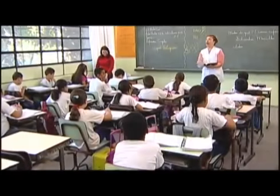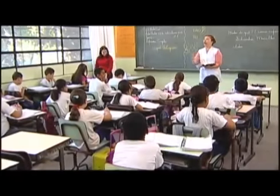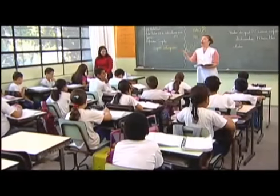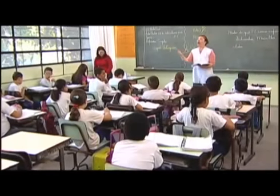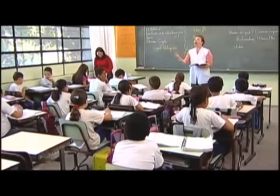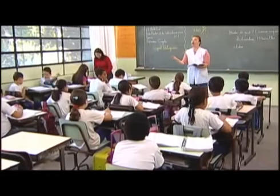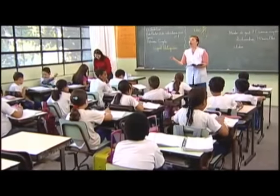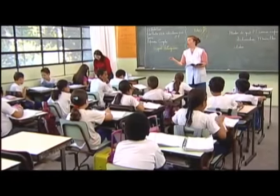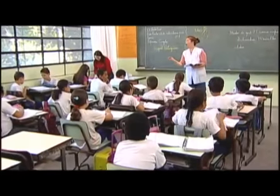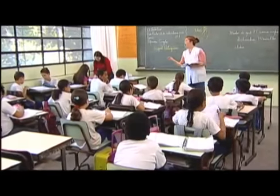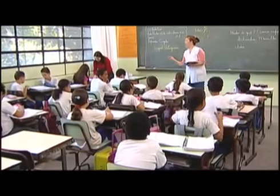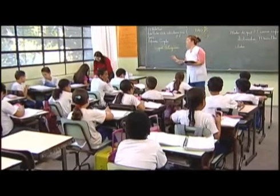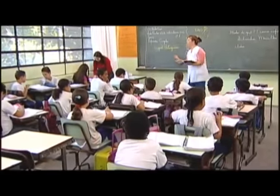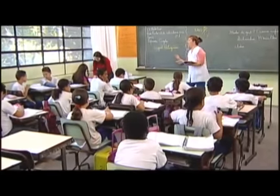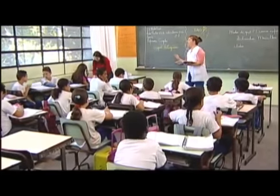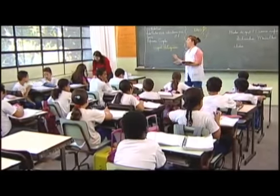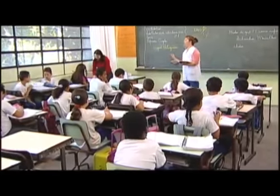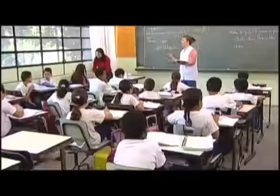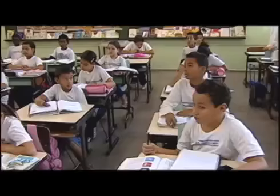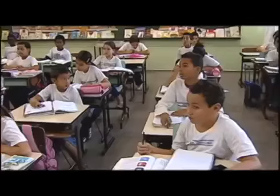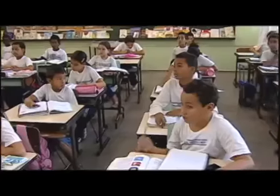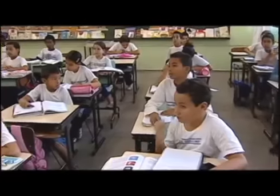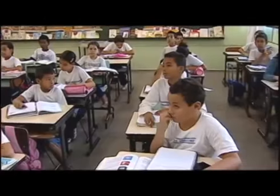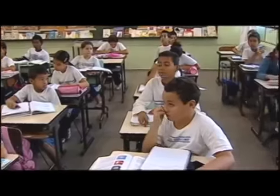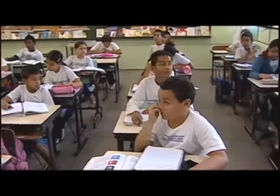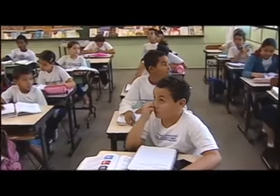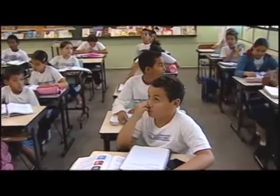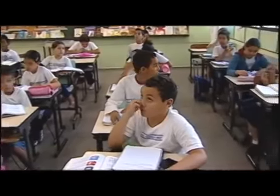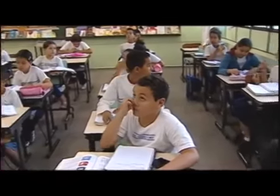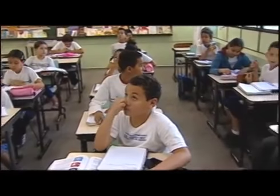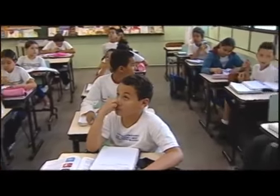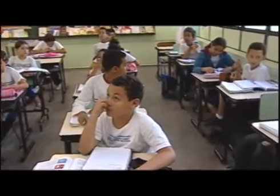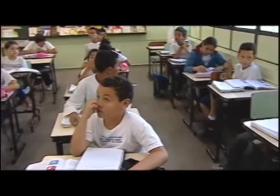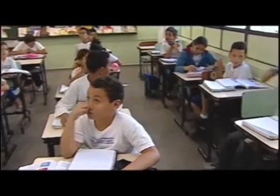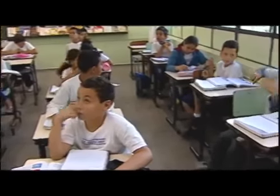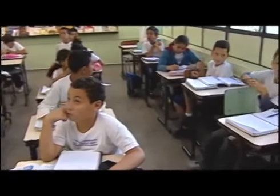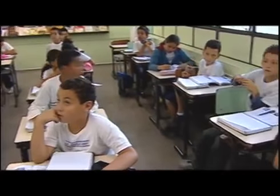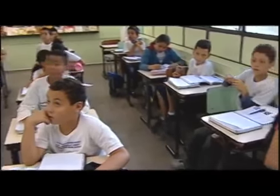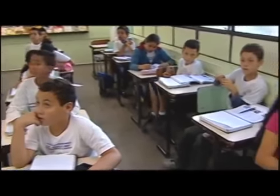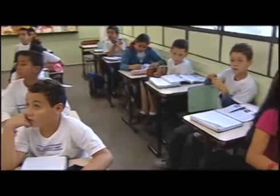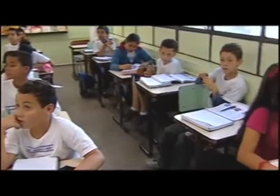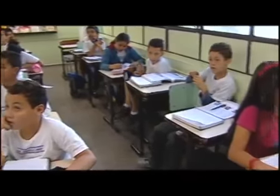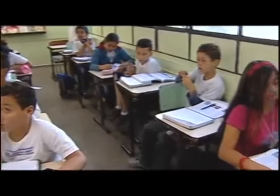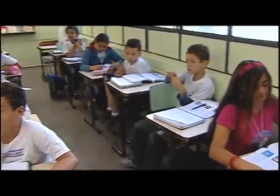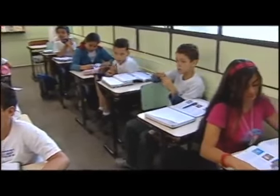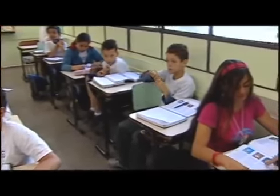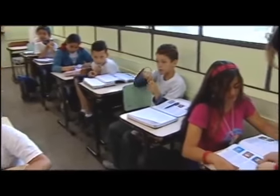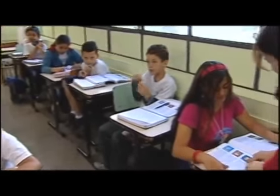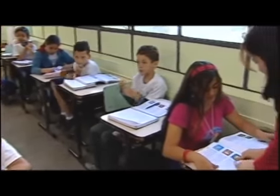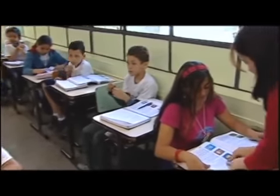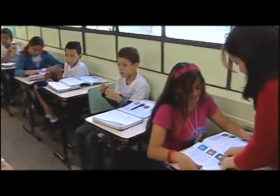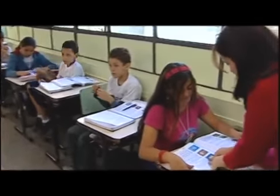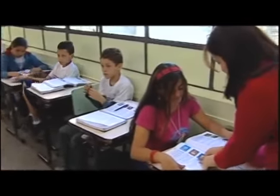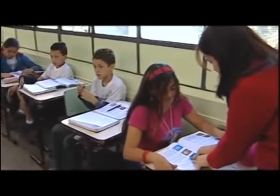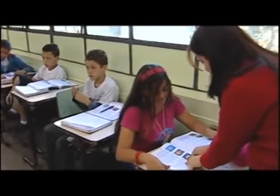Nada impede que os alunos surdos estudem em classes regulares junto com colegas ouvintes. Nesses casos, diz a lei,